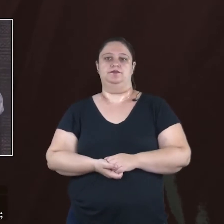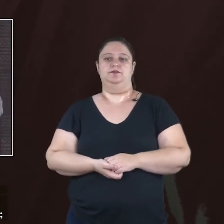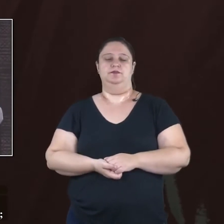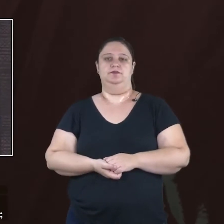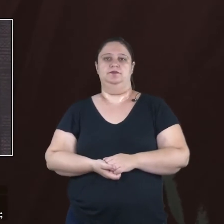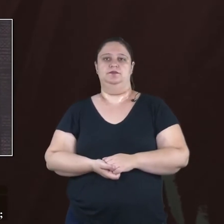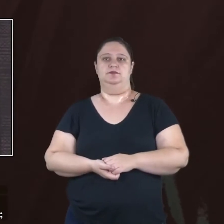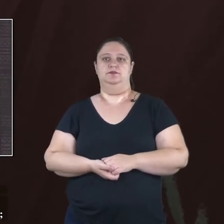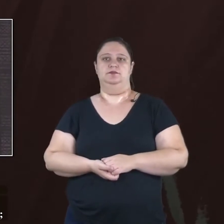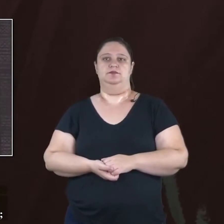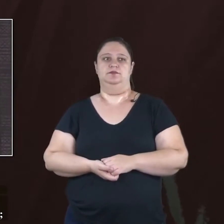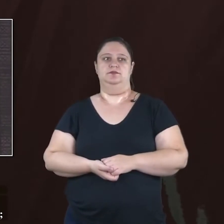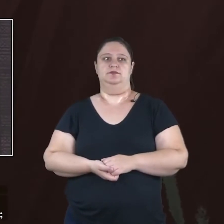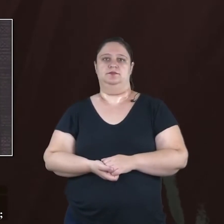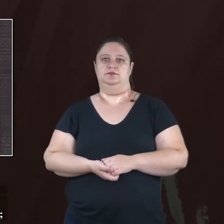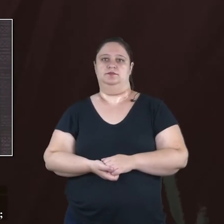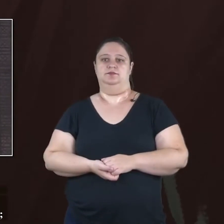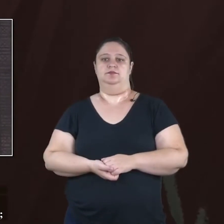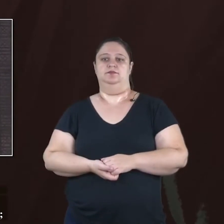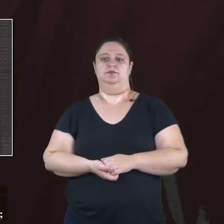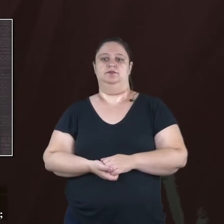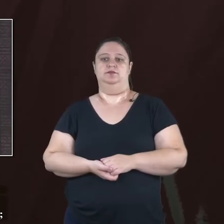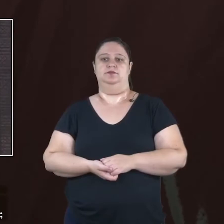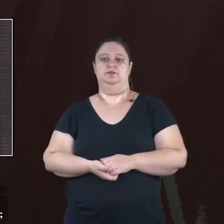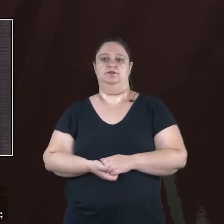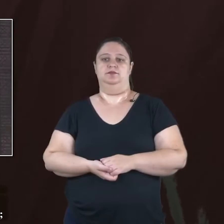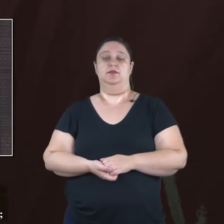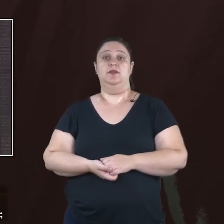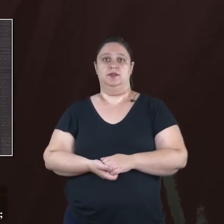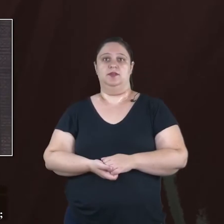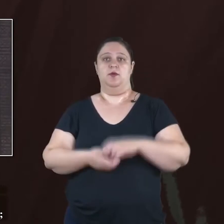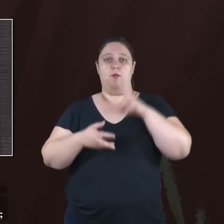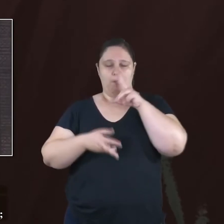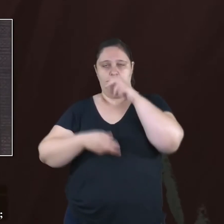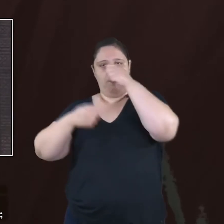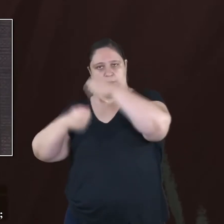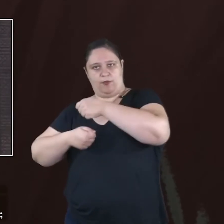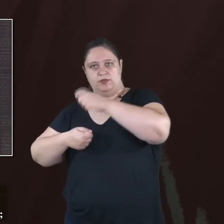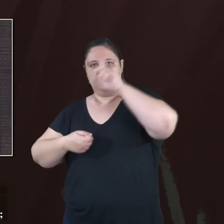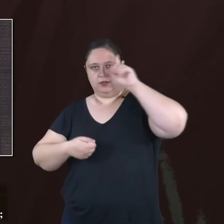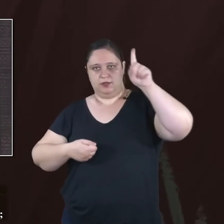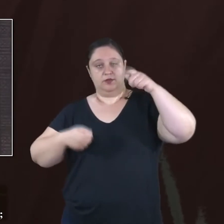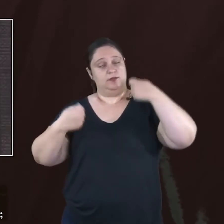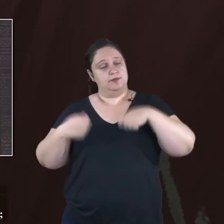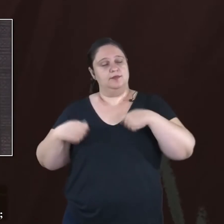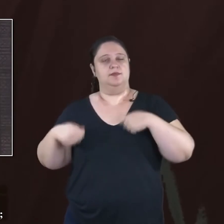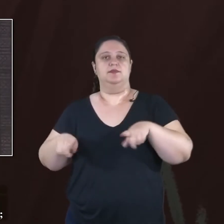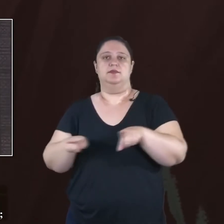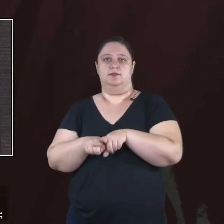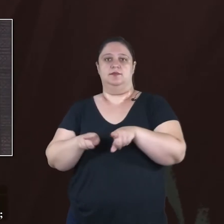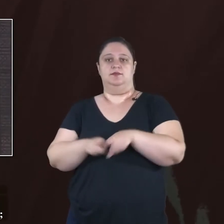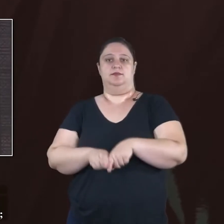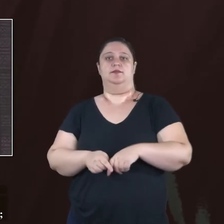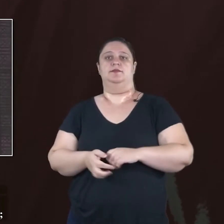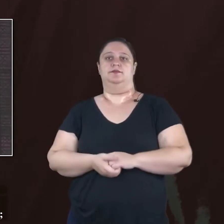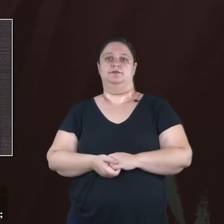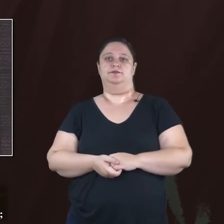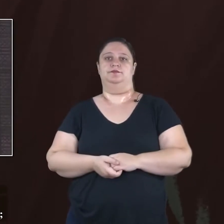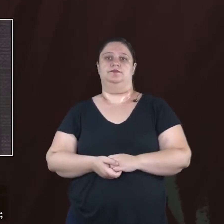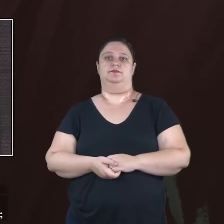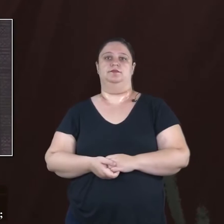de Deus às pessoas. No poder de Deus tem que ter poder pelas armas da justiça, quer ofensivas,